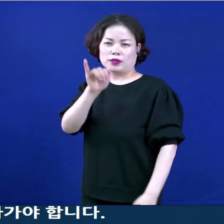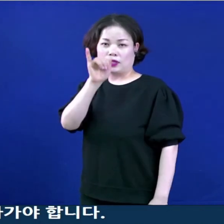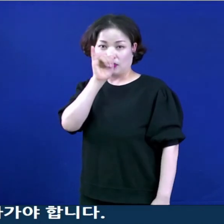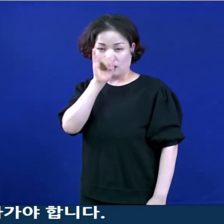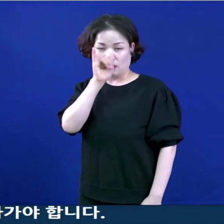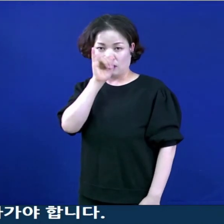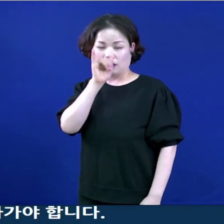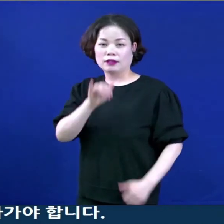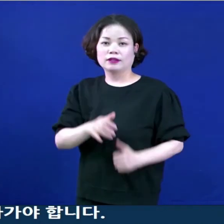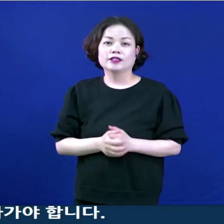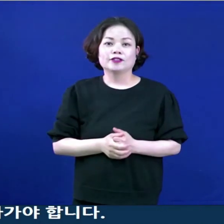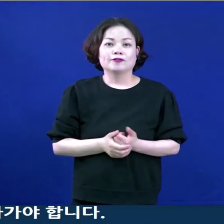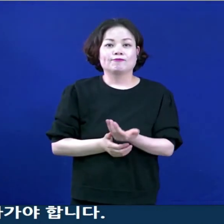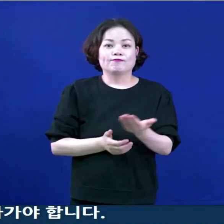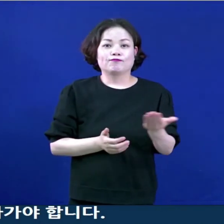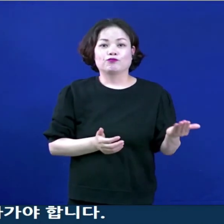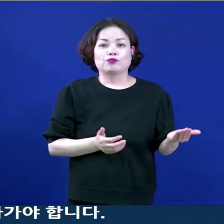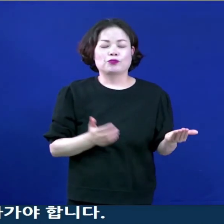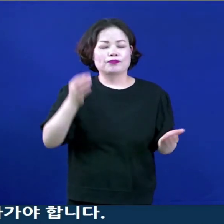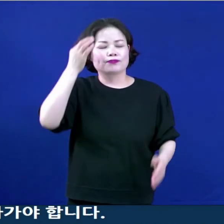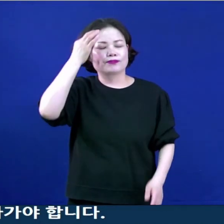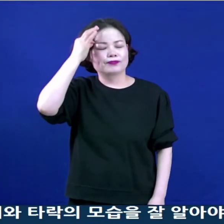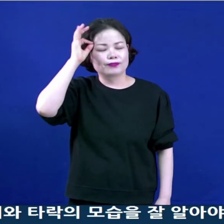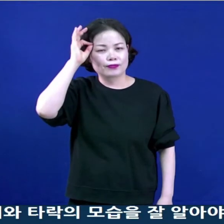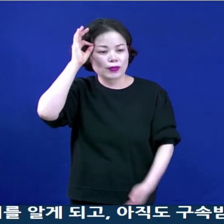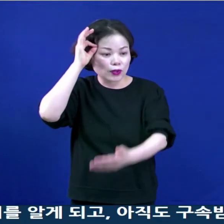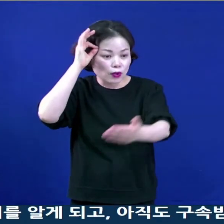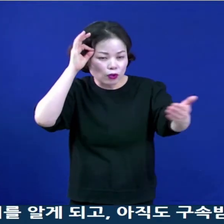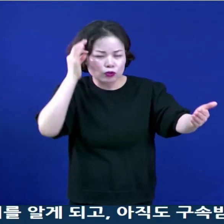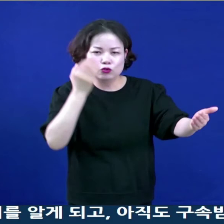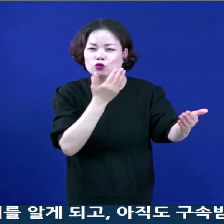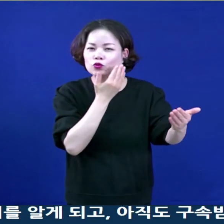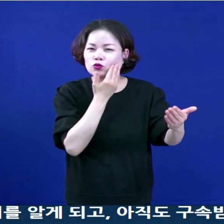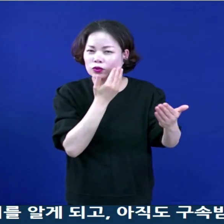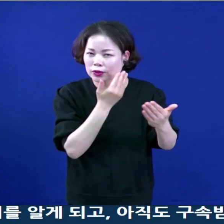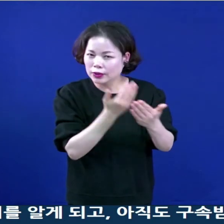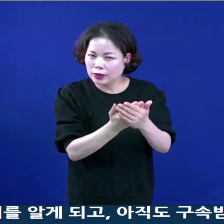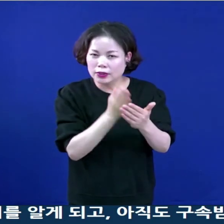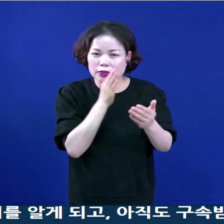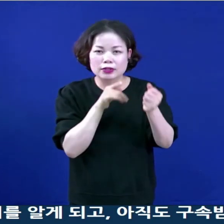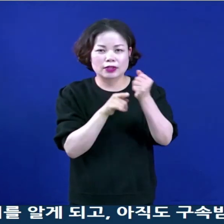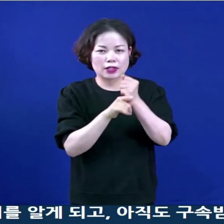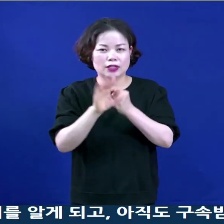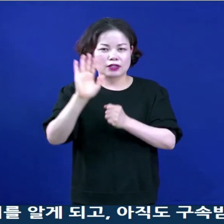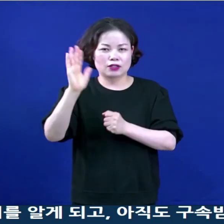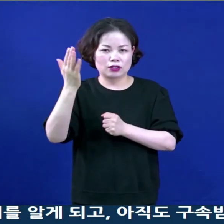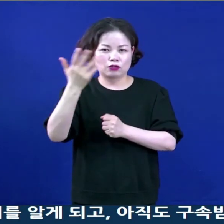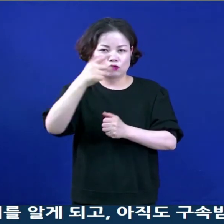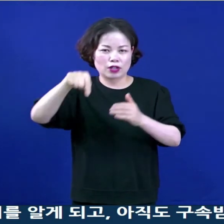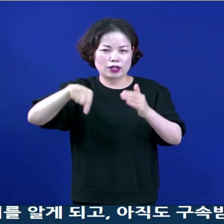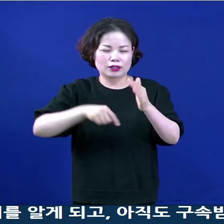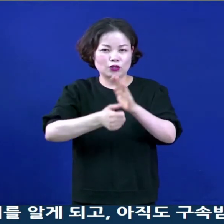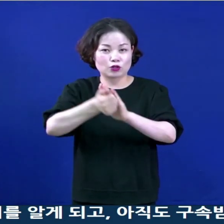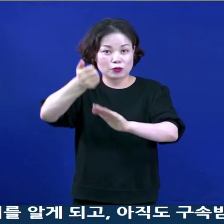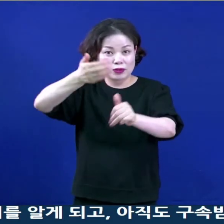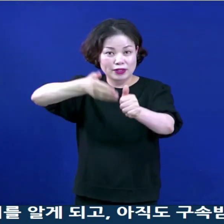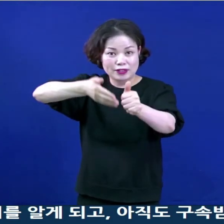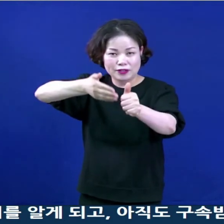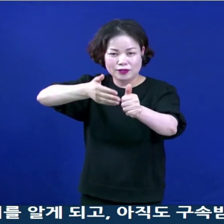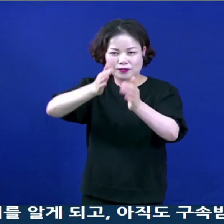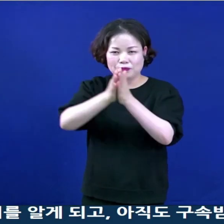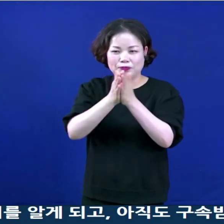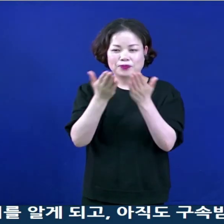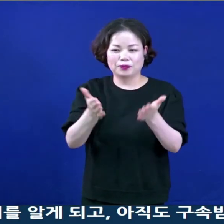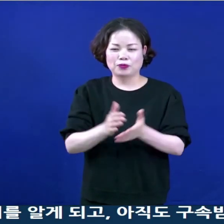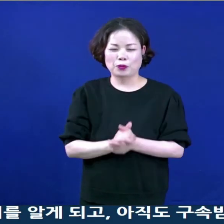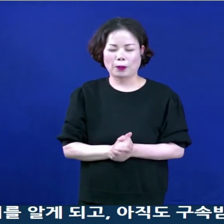사실이죠. 여러분, 이 깨달음이 여러분에게 귀한 진리가 되기를 주 안에서 소망합니다.